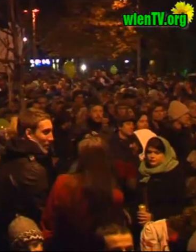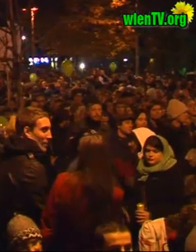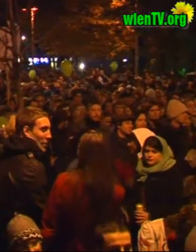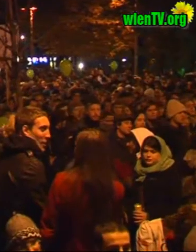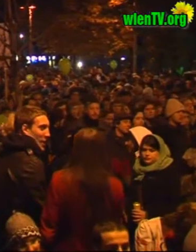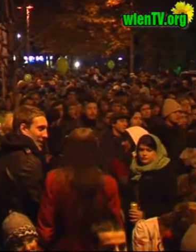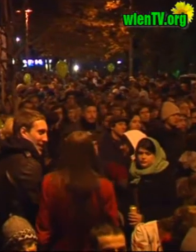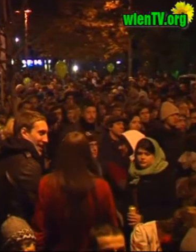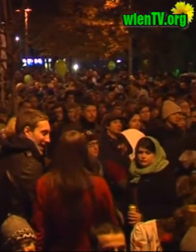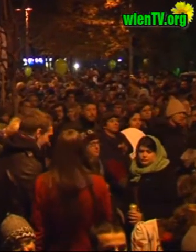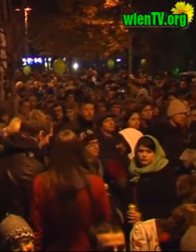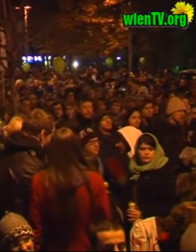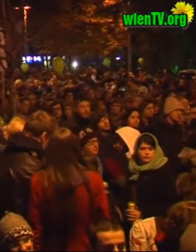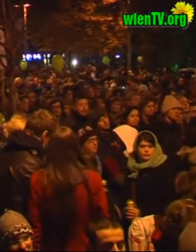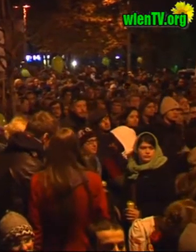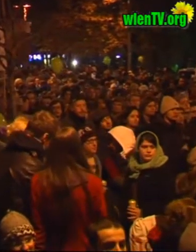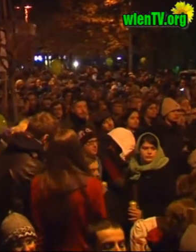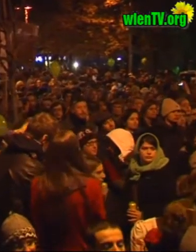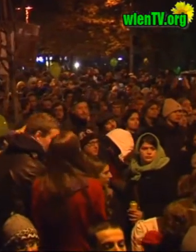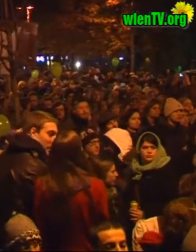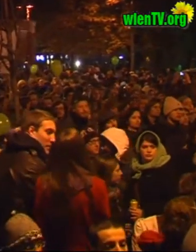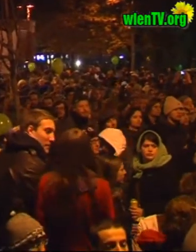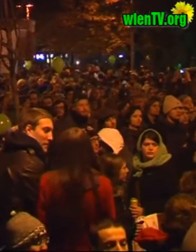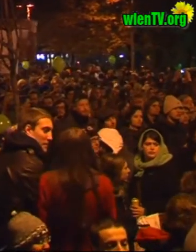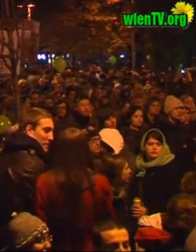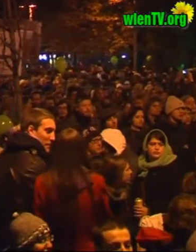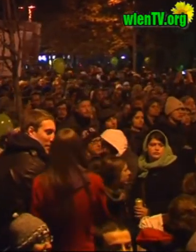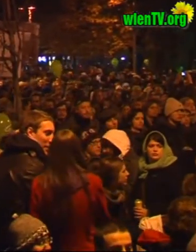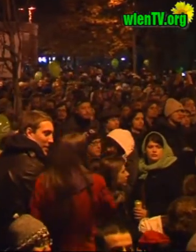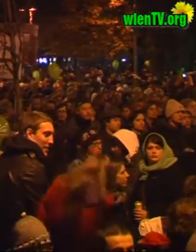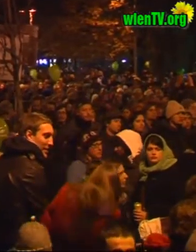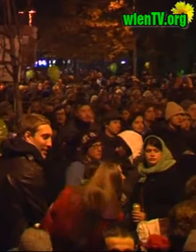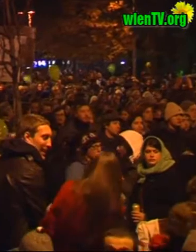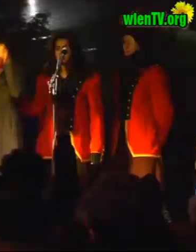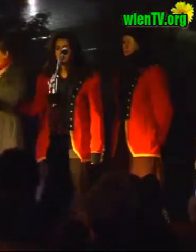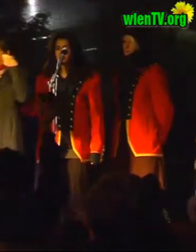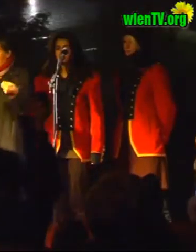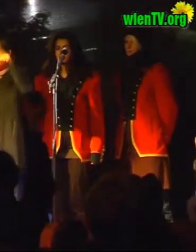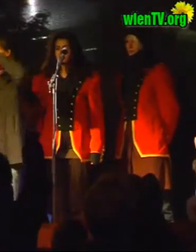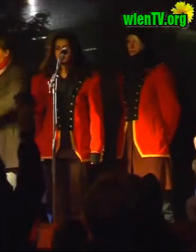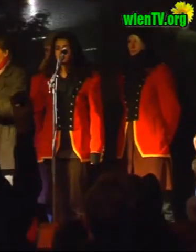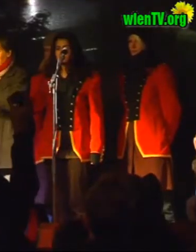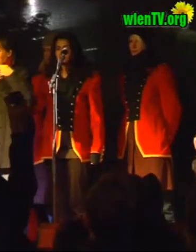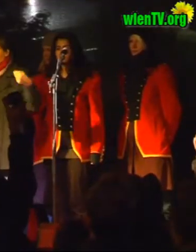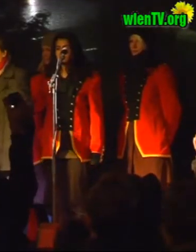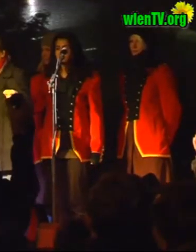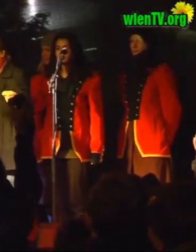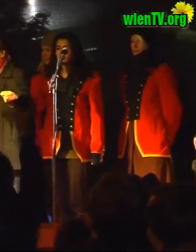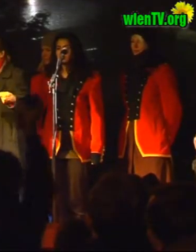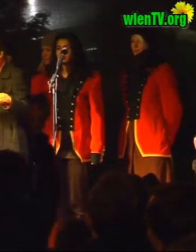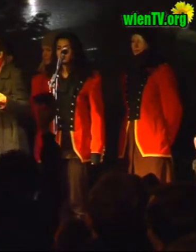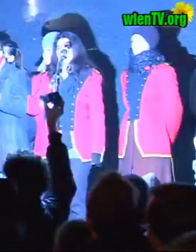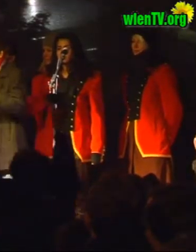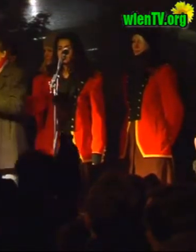Arbeiterinnen, die sich für bessere Verhältnisse einsetzen. Wenn diese Kackzeitung schreibt, dass sich deutsche